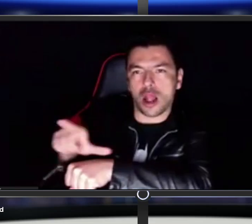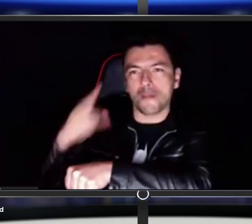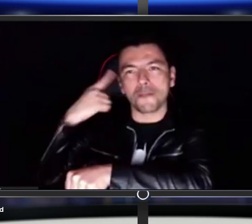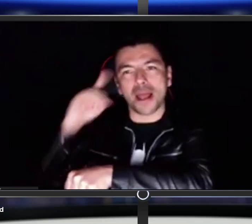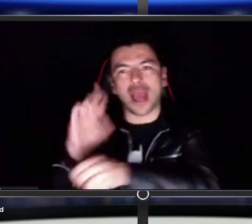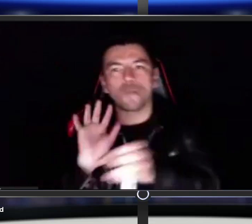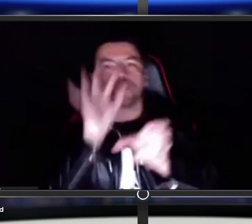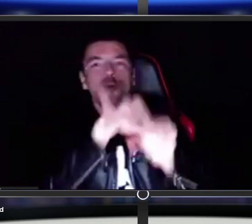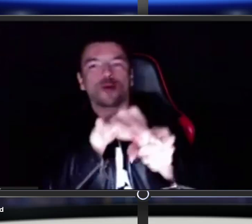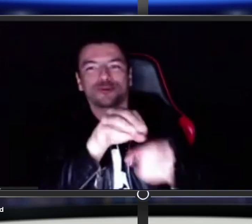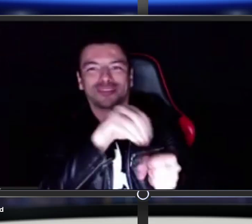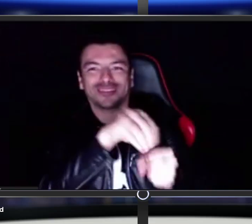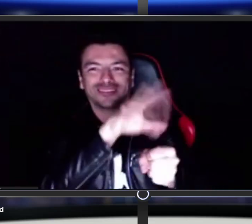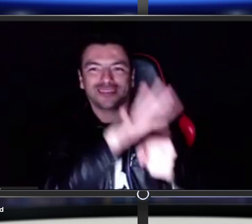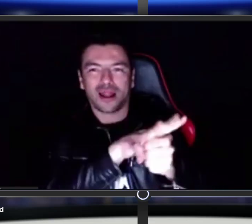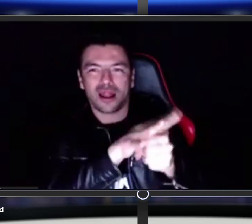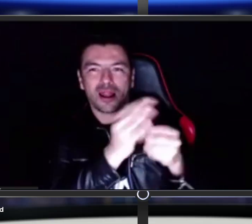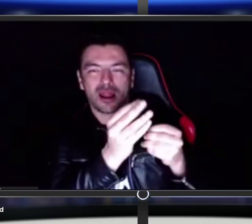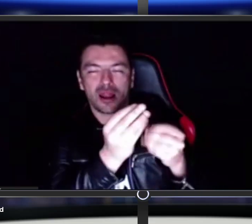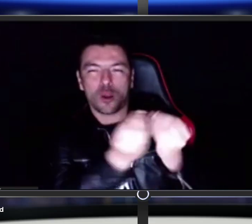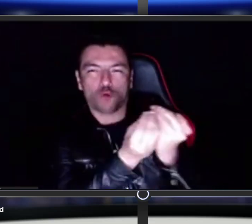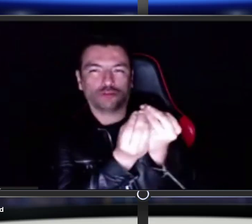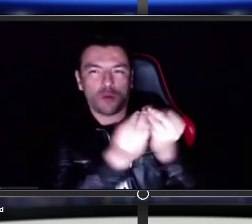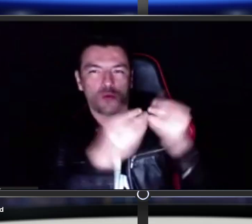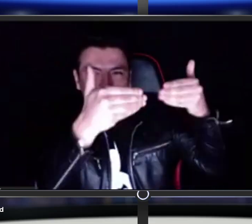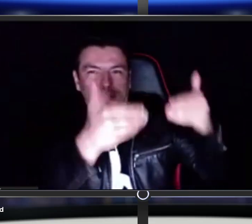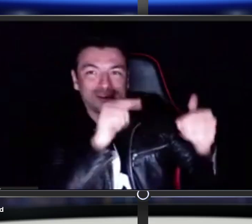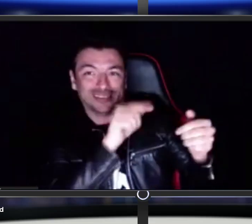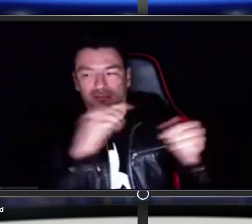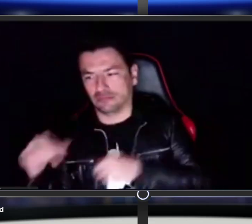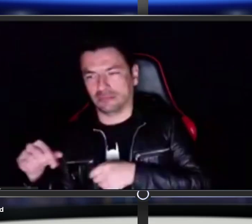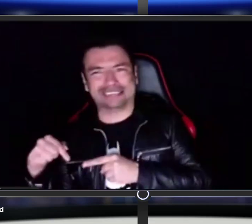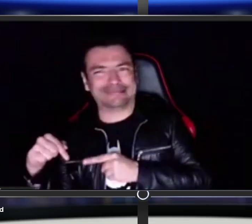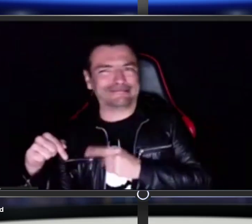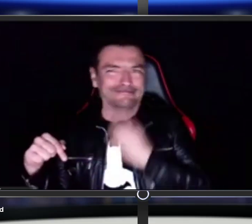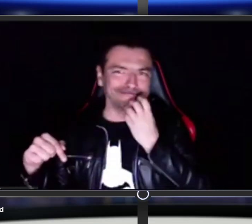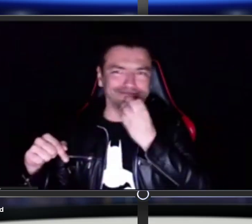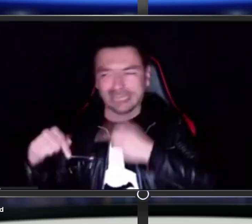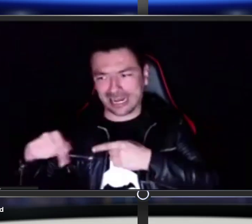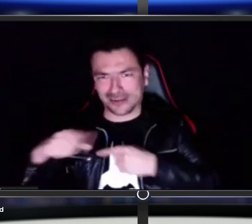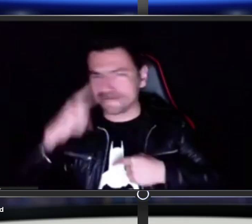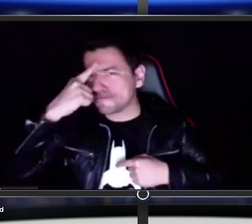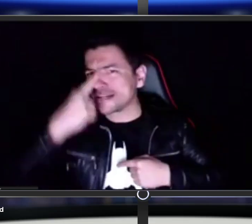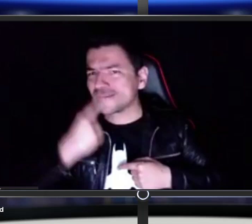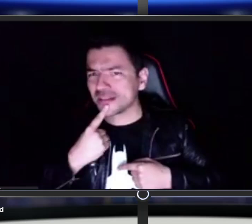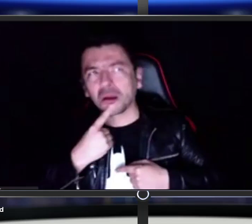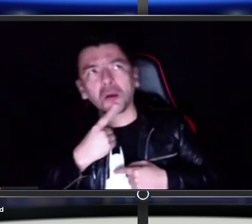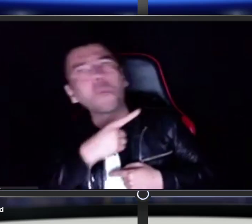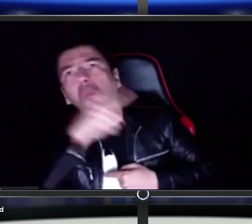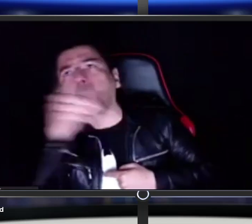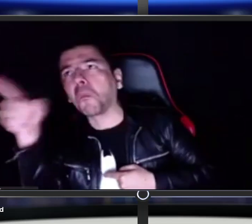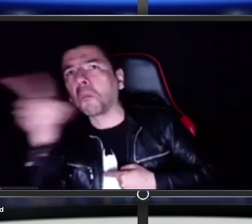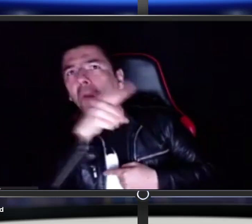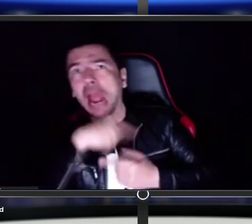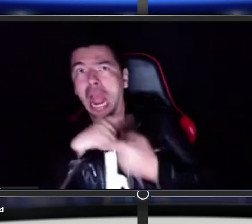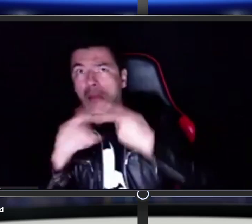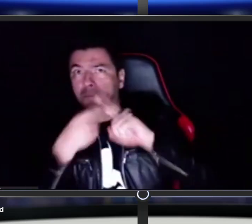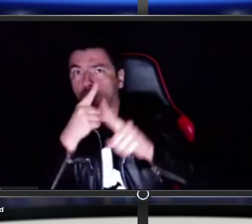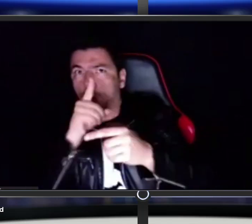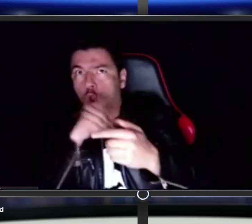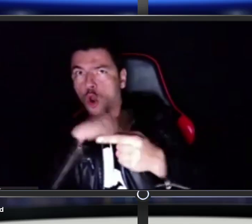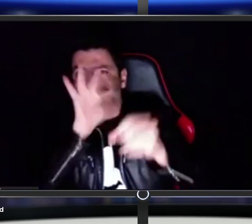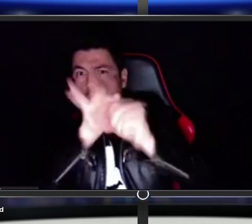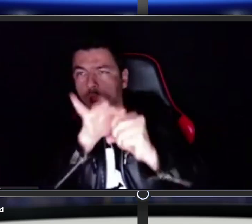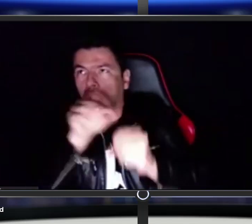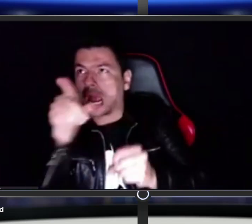acá, hemos visto que frente a estas elecciones de participar desde la parte local y también